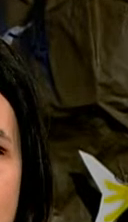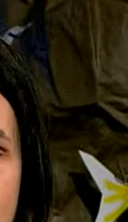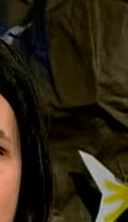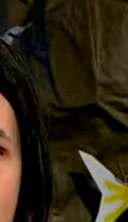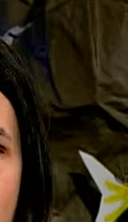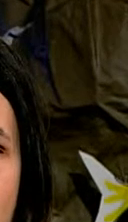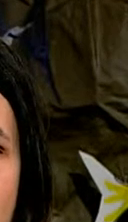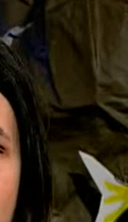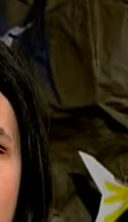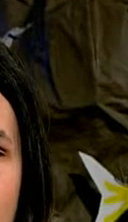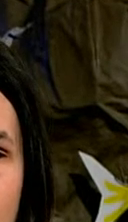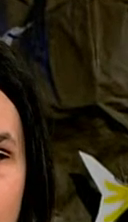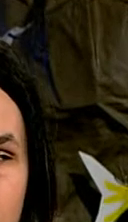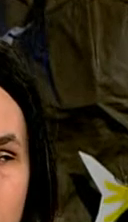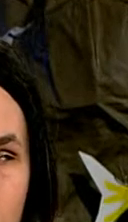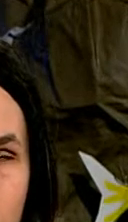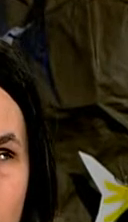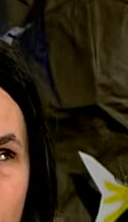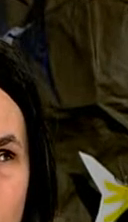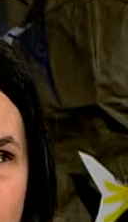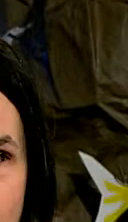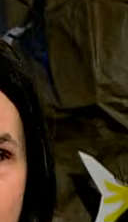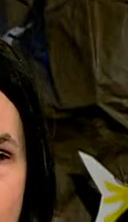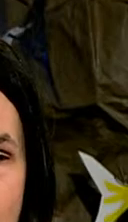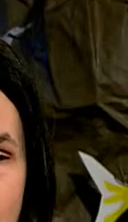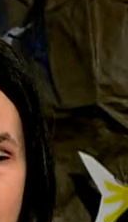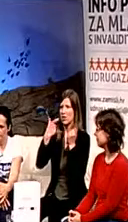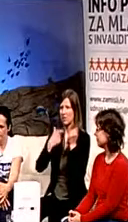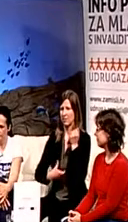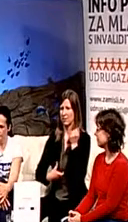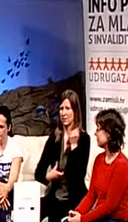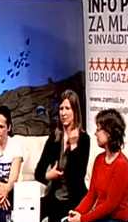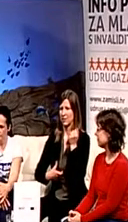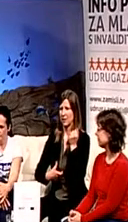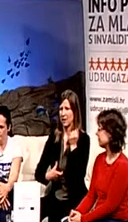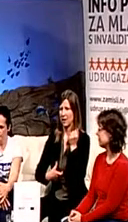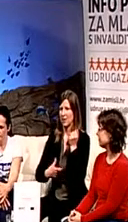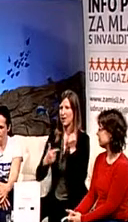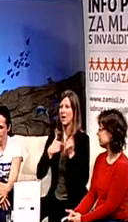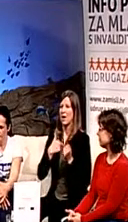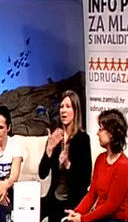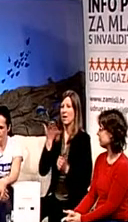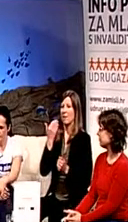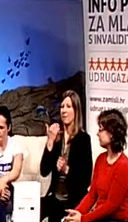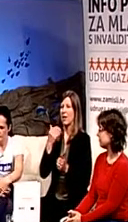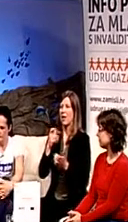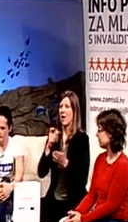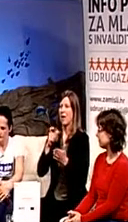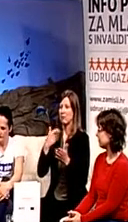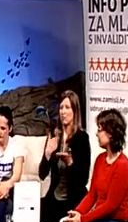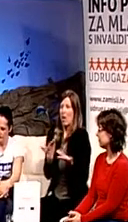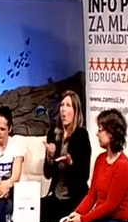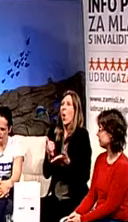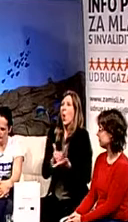i pete, ja sam bila student na Fakultetu političkih znanosti i bila sam korisnica jedne od